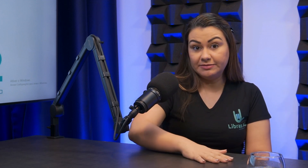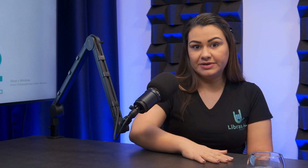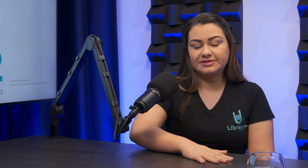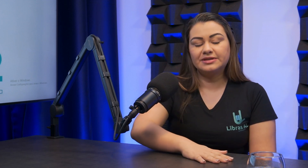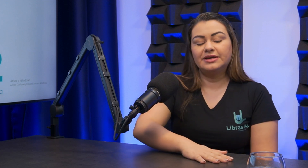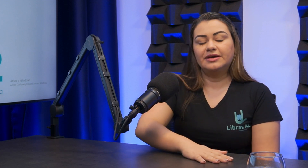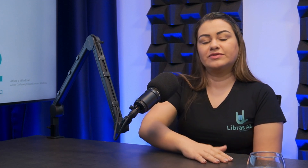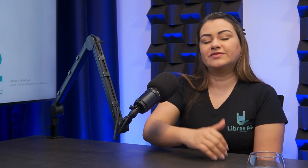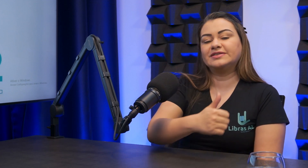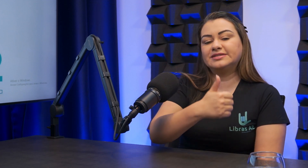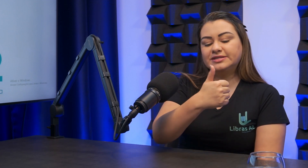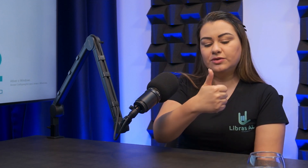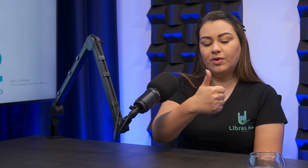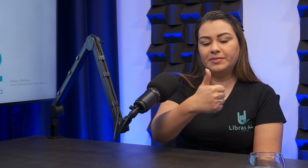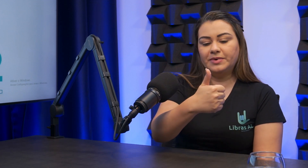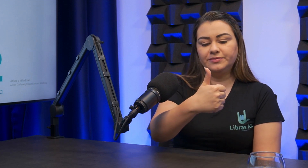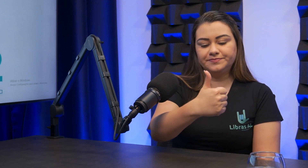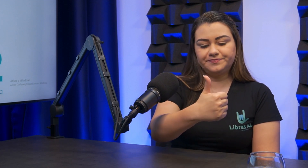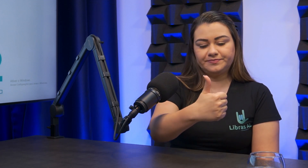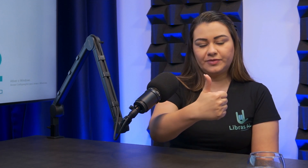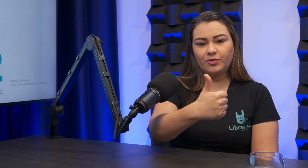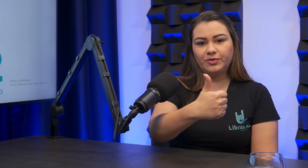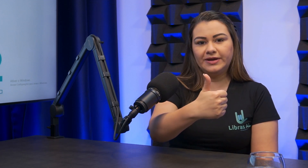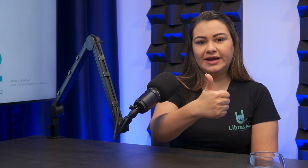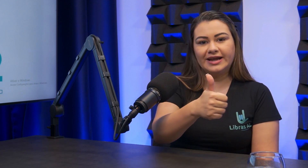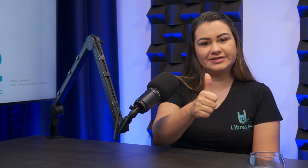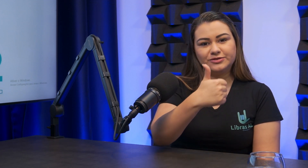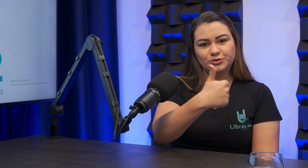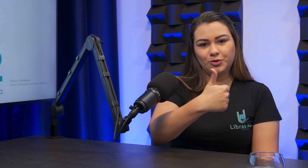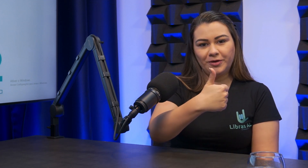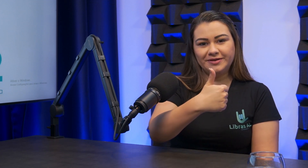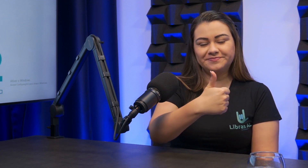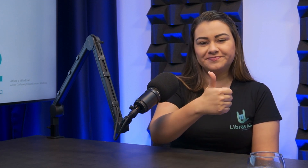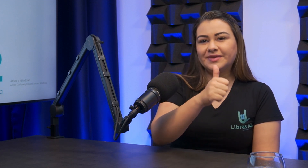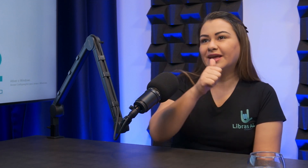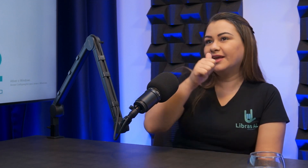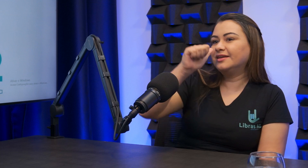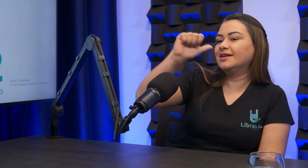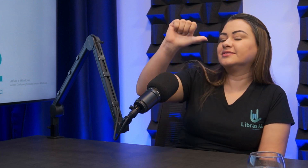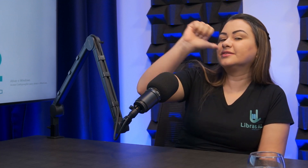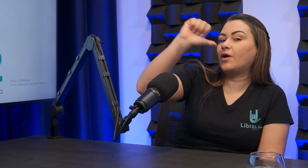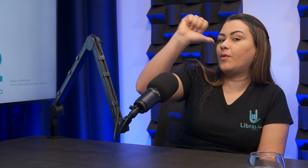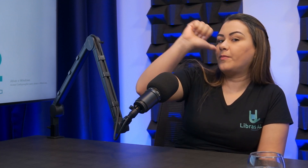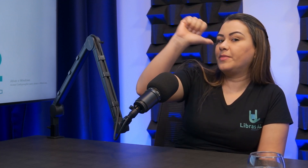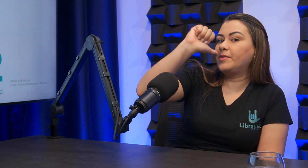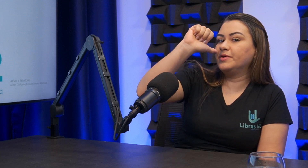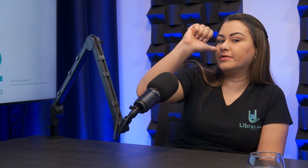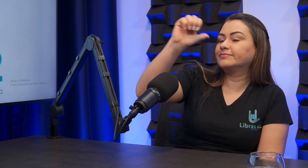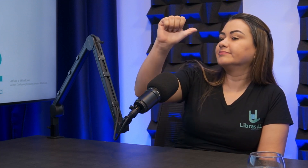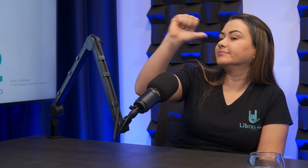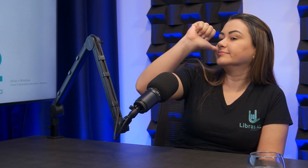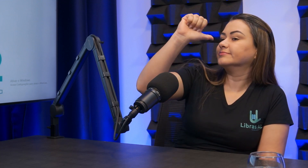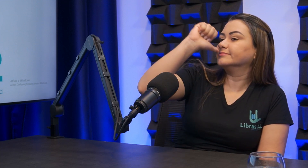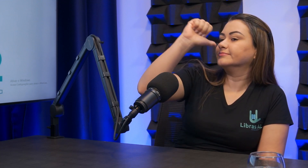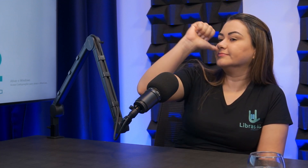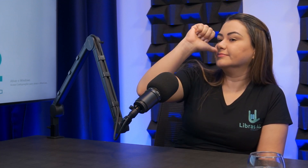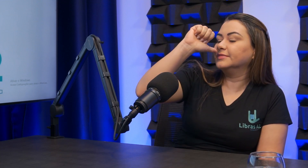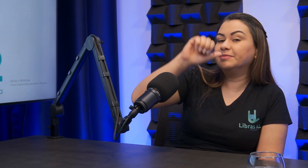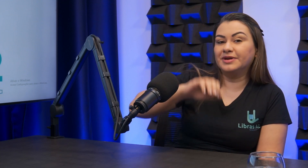Libras. Você faz assim com a mão, um polegar assim, um joia, e esse sinal, beber. Beber. Aí